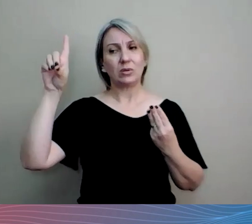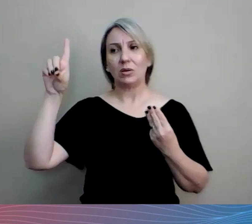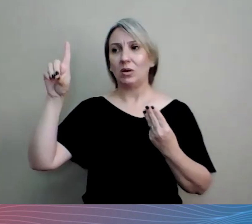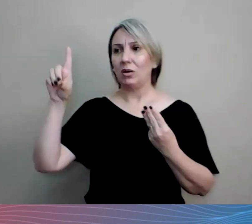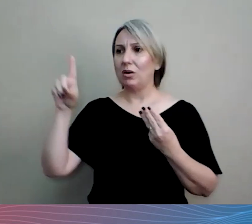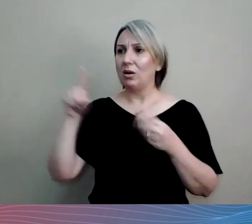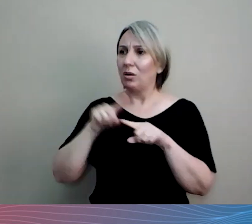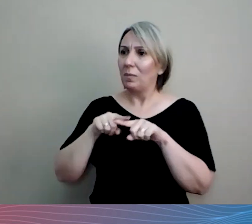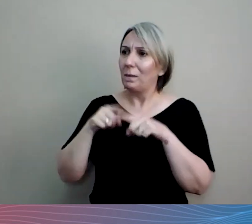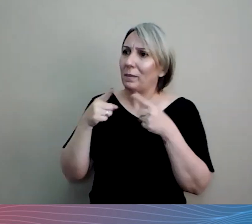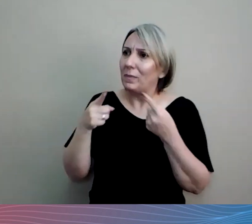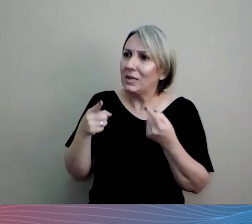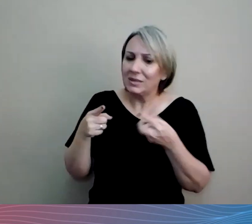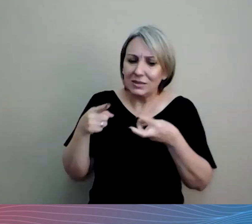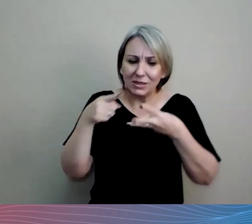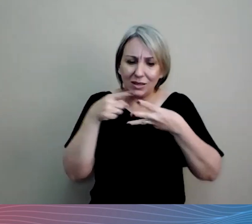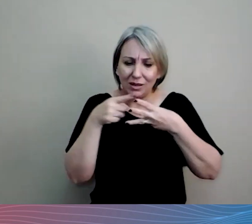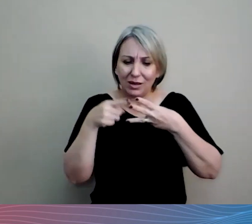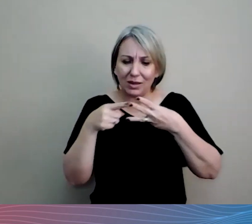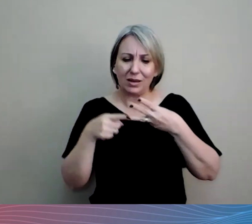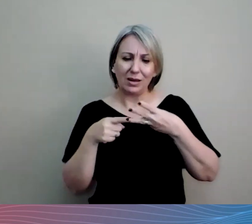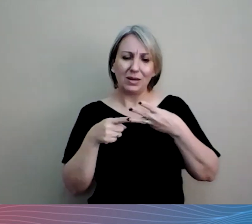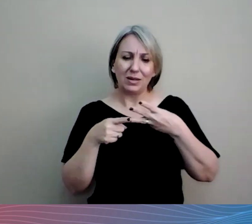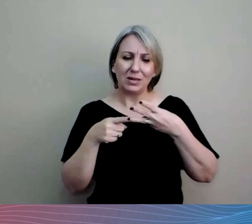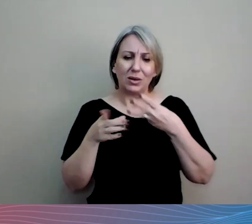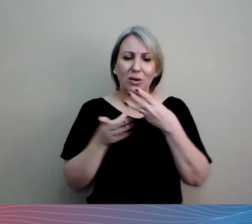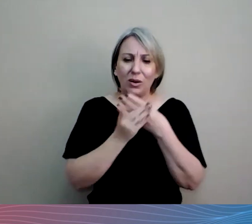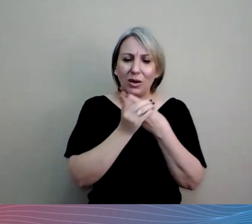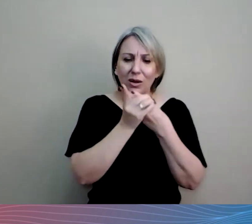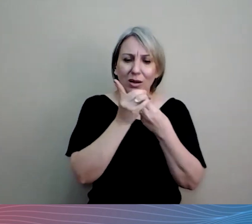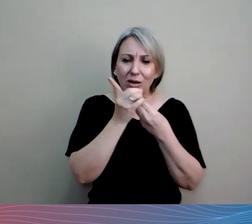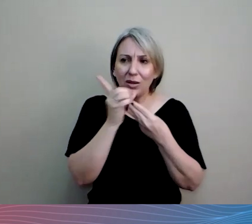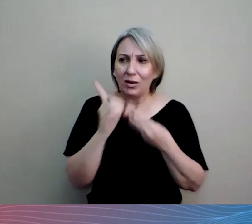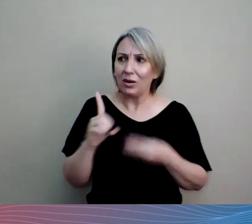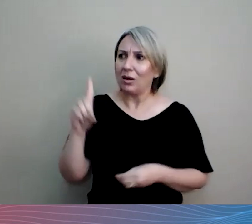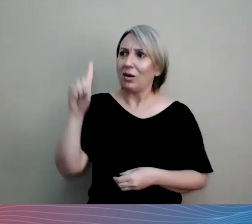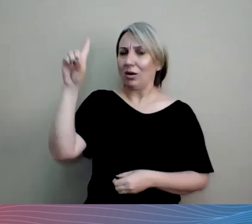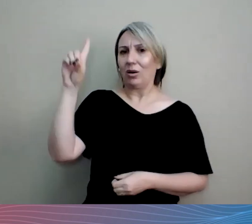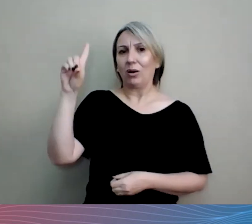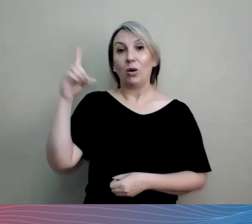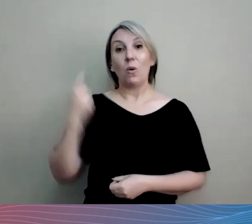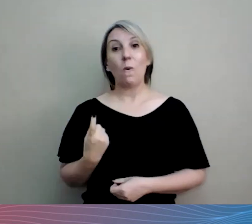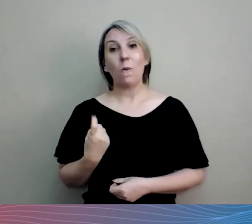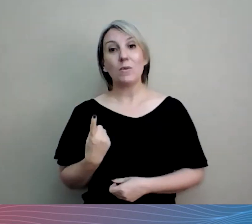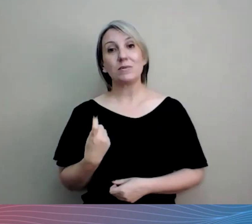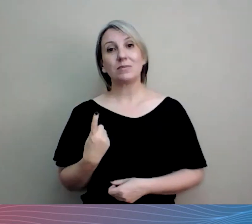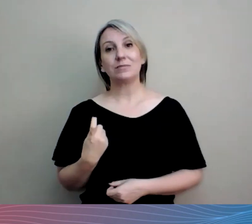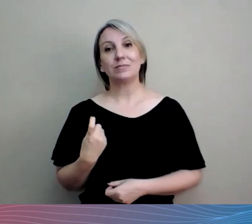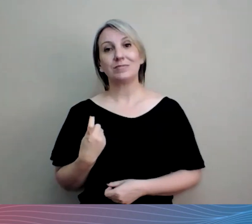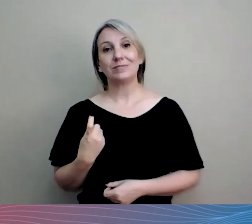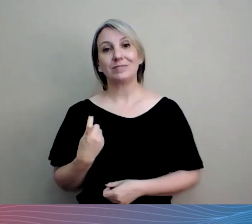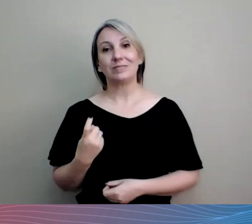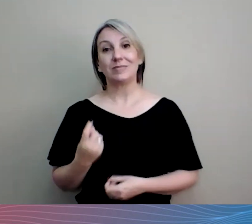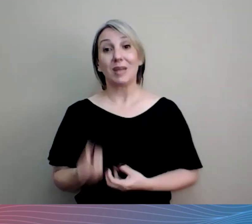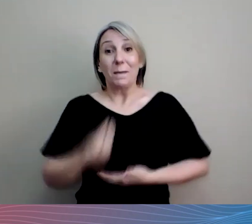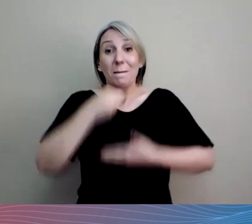Ele só é, né, triuno para poder fazer todo esse trabalho e estar em nós, habitando em